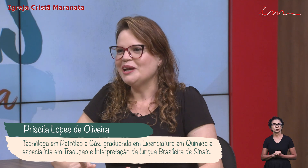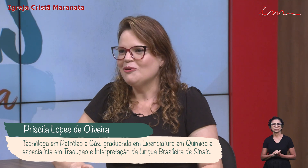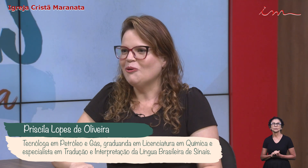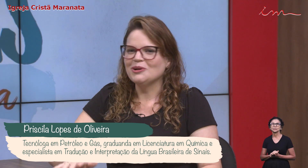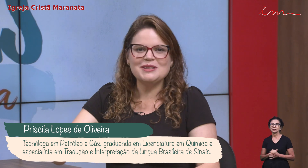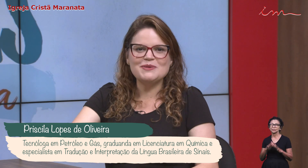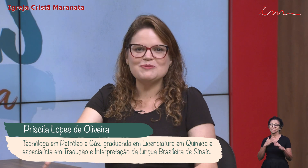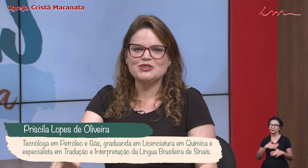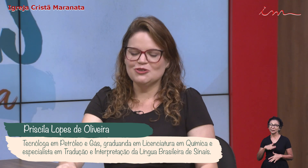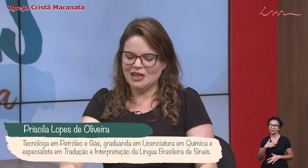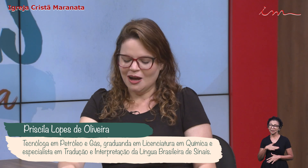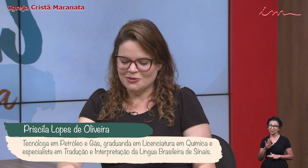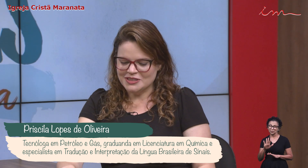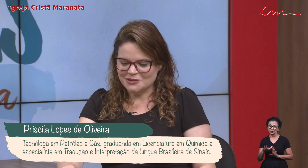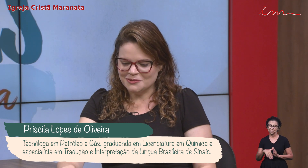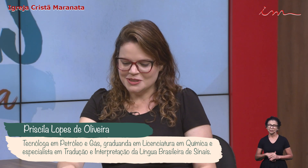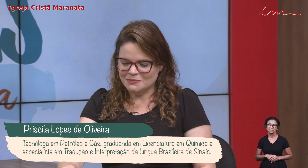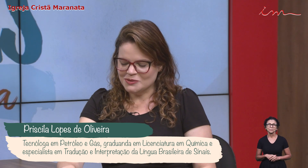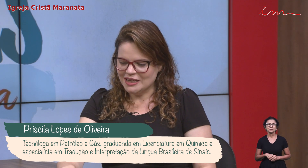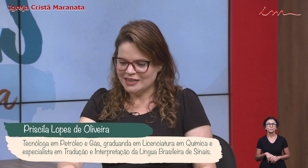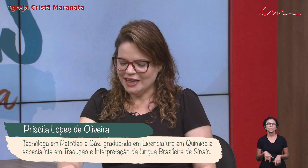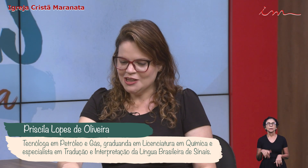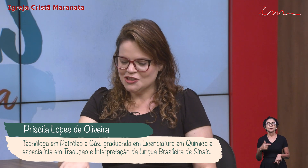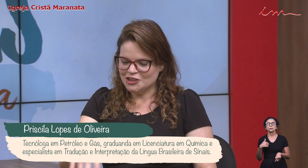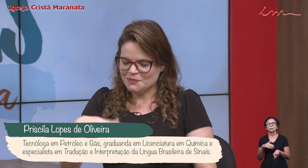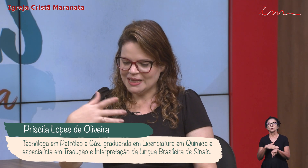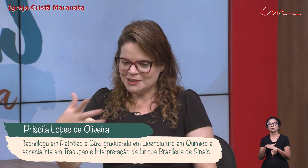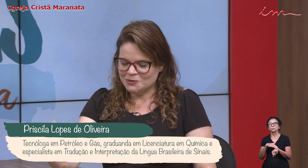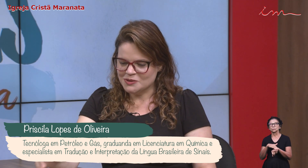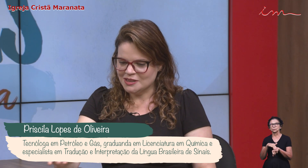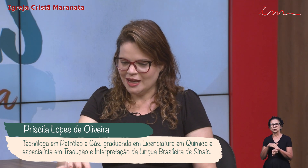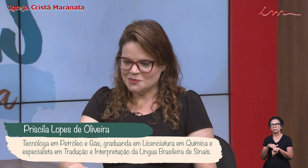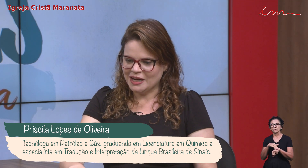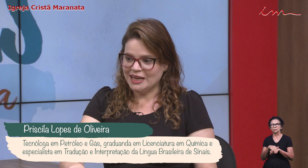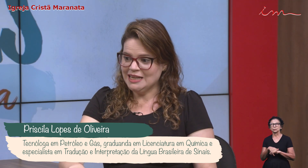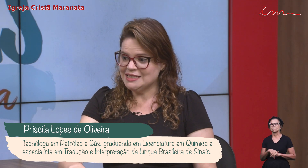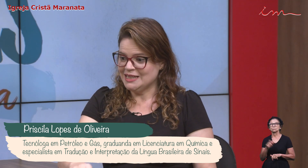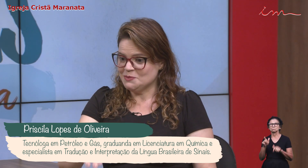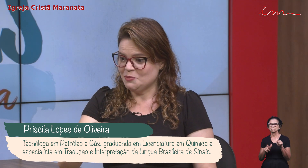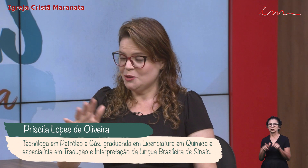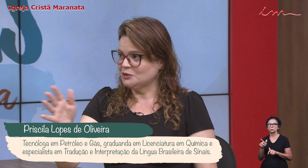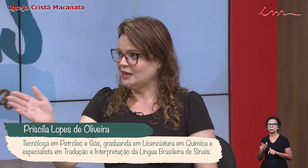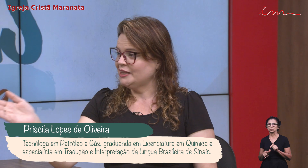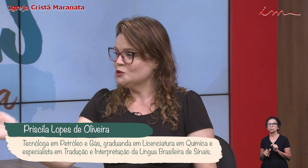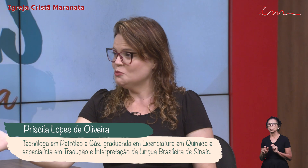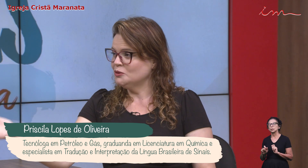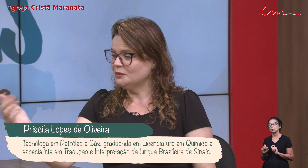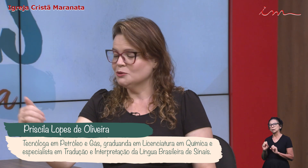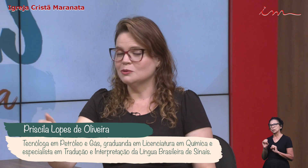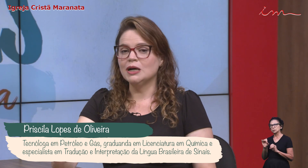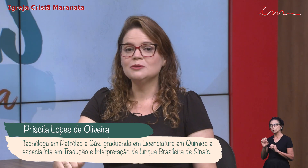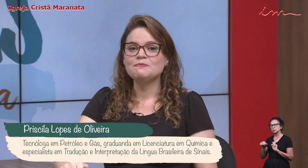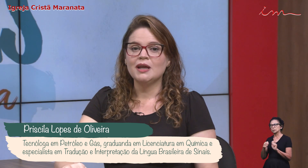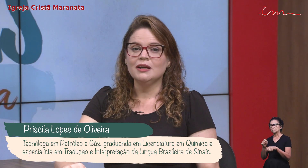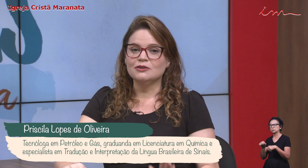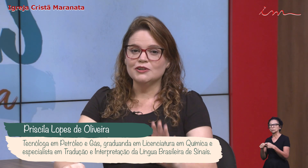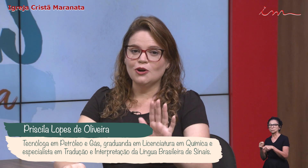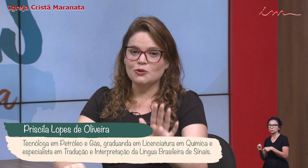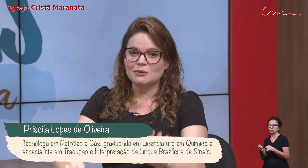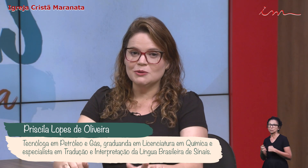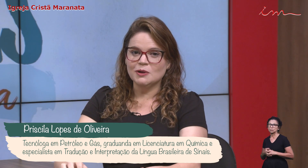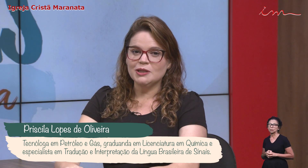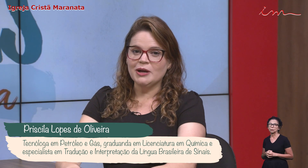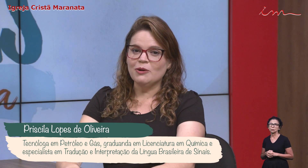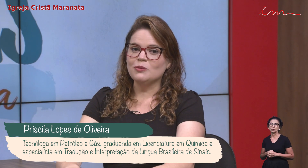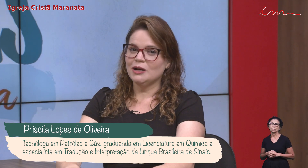Isso, porque ontem mesmo eu estava conversando com os irmãos da igreja, a gente passando alguns sinais para eles, e eles me perguntaram até sobre o lema do ano. Eu falei,